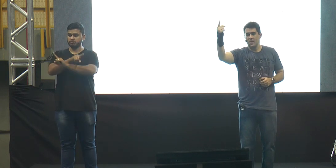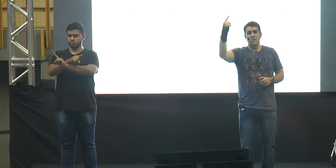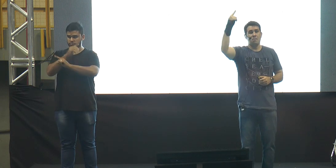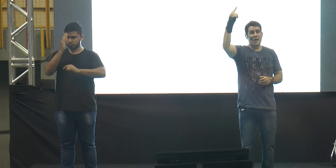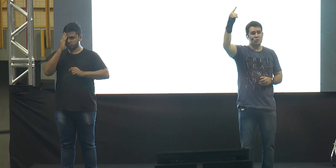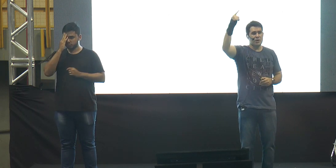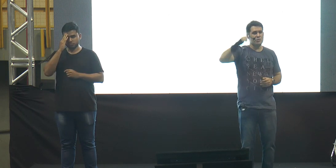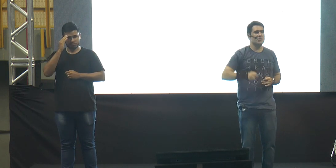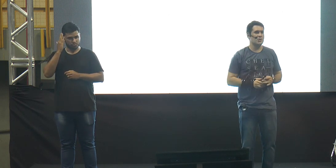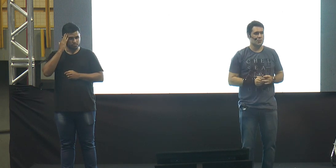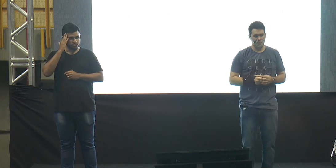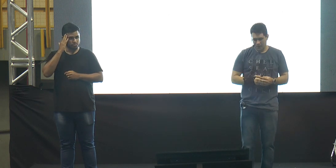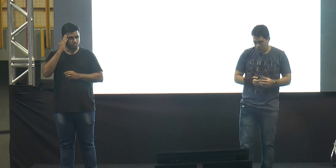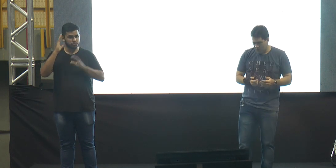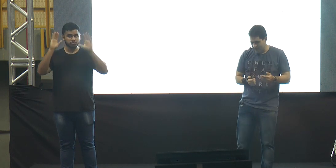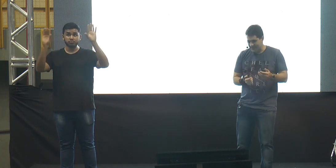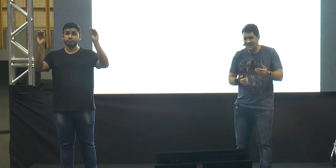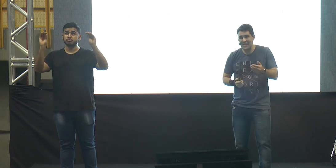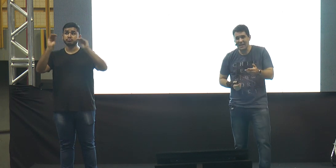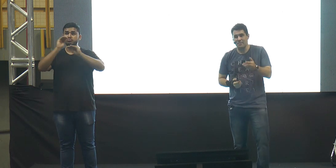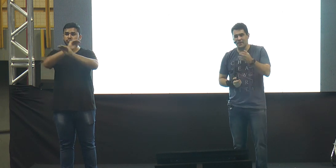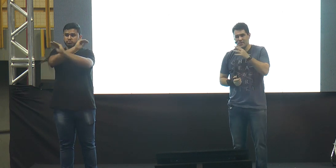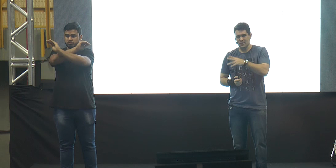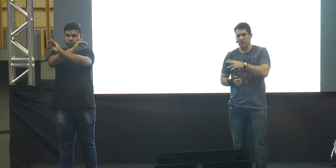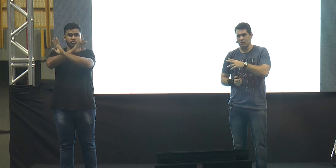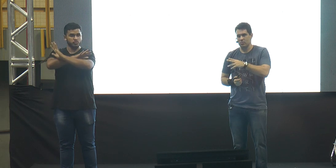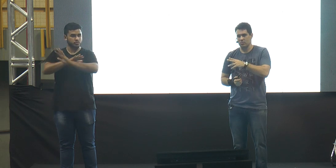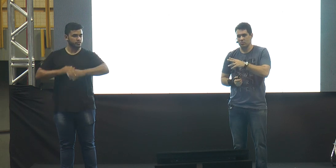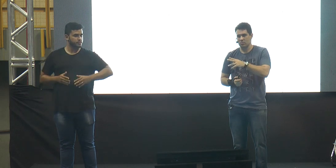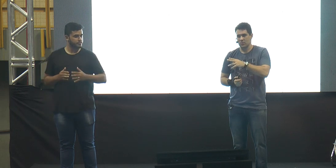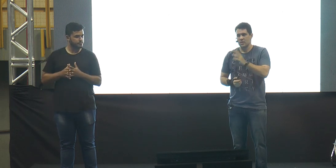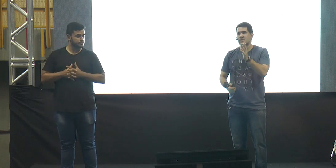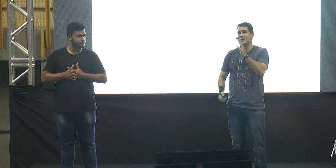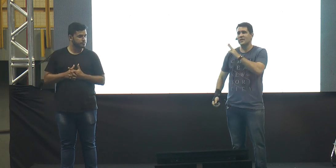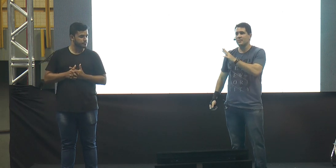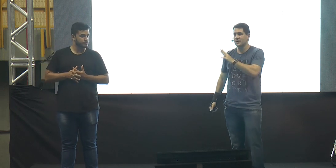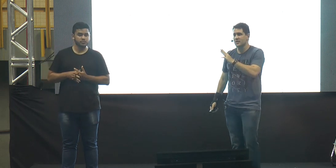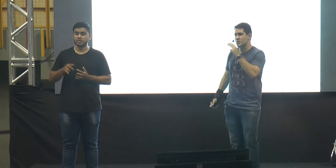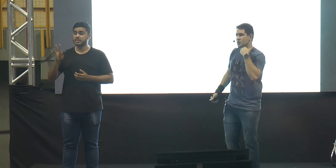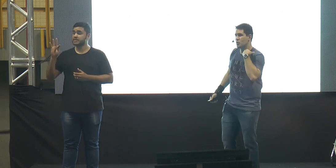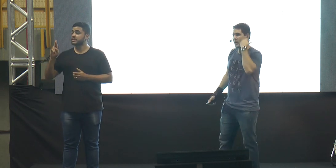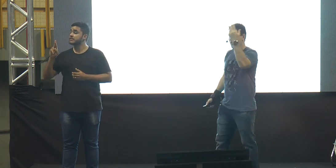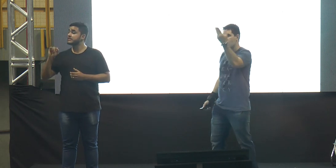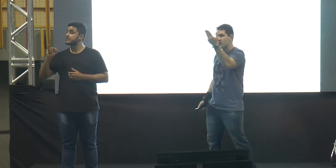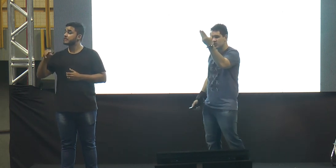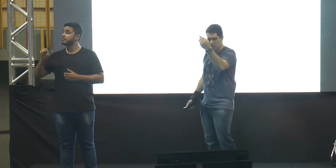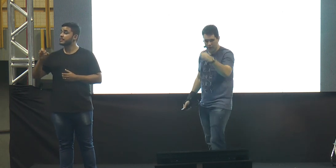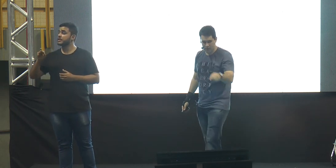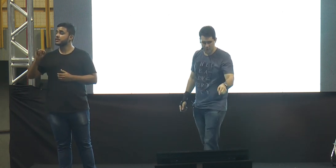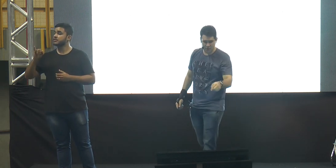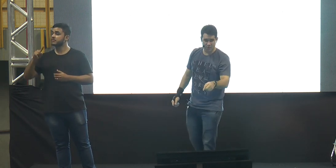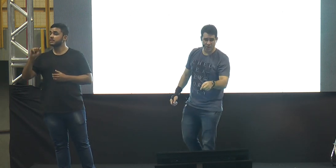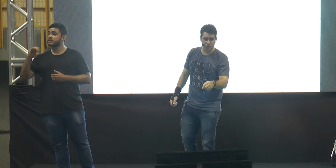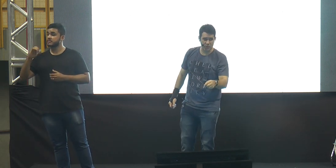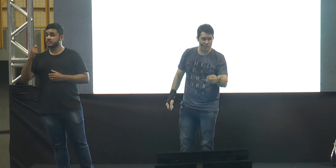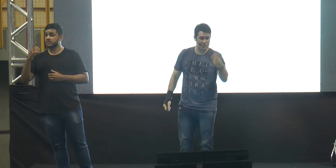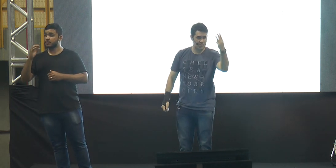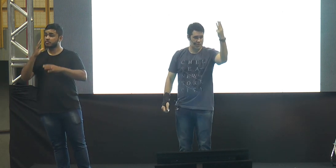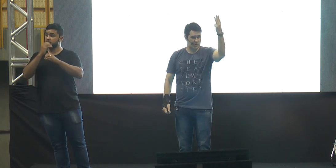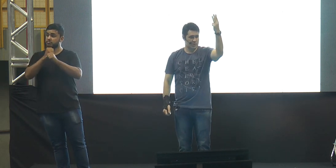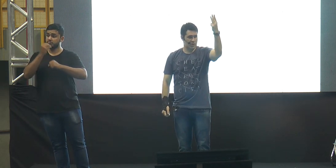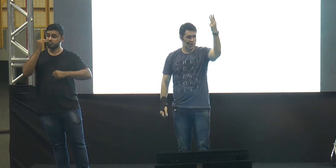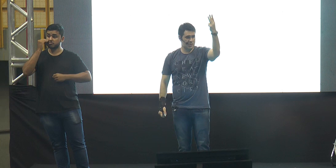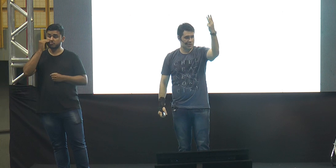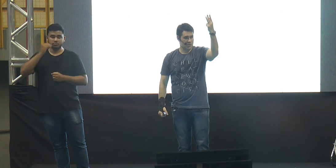Beleza? Mais um negocinho. Não é trimerização? Se é trimerização, então eu quero quantas moléculas de